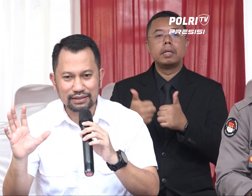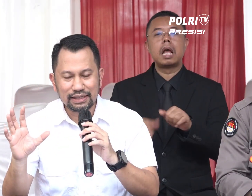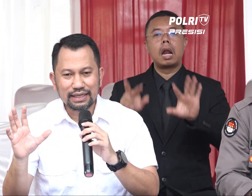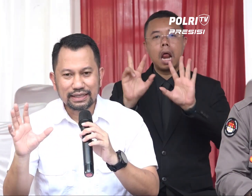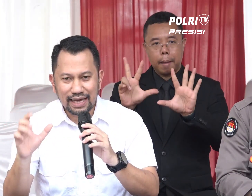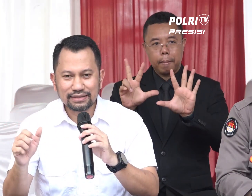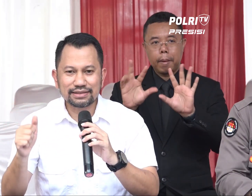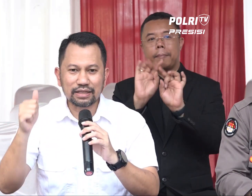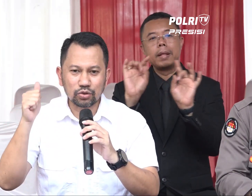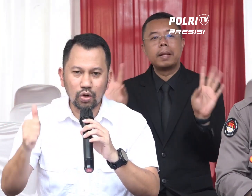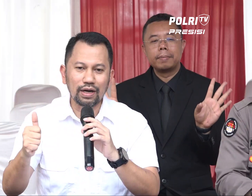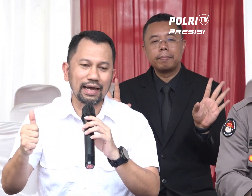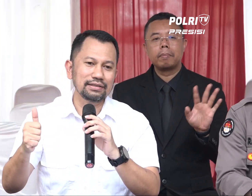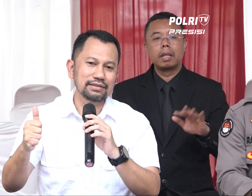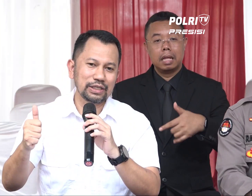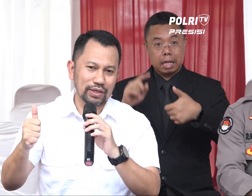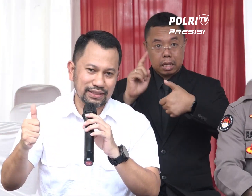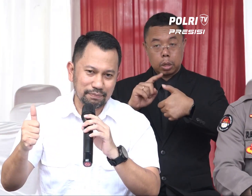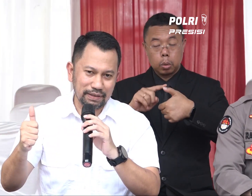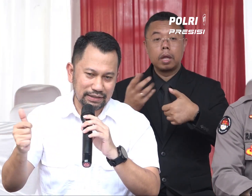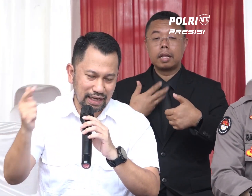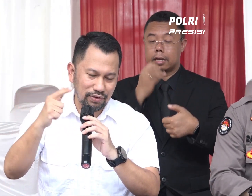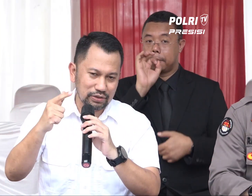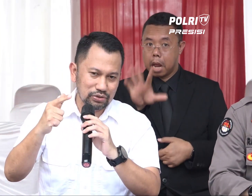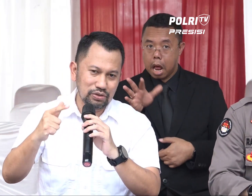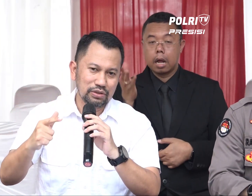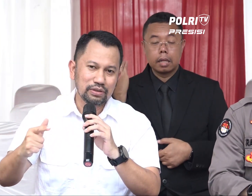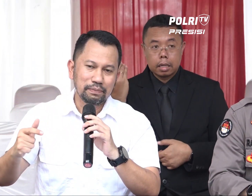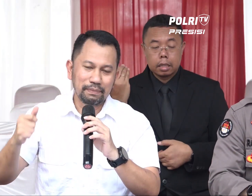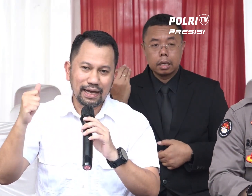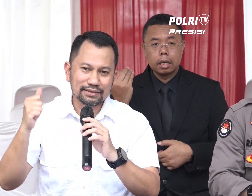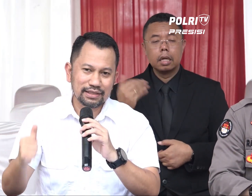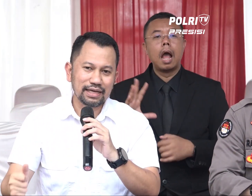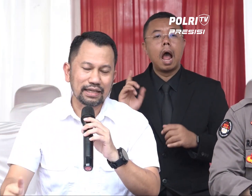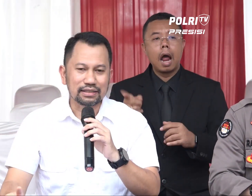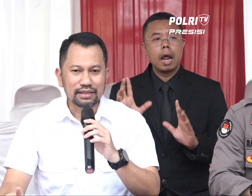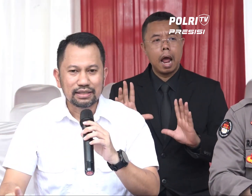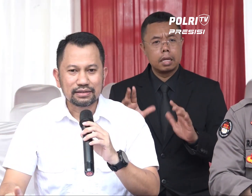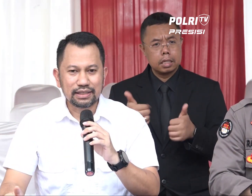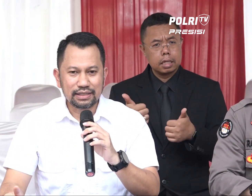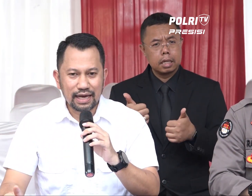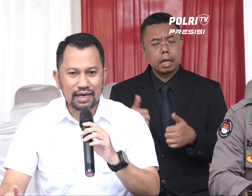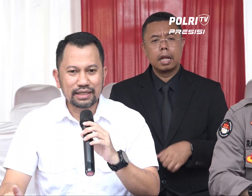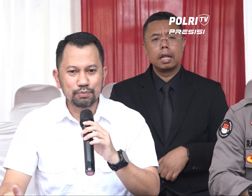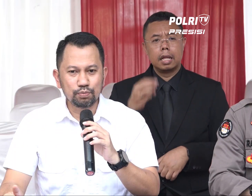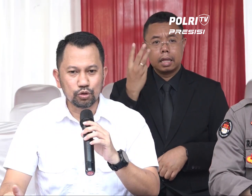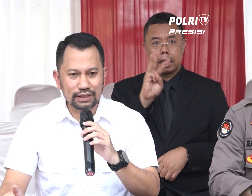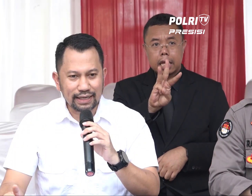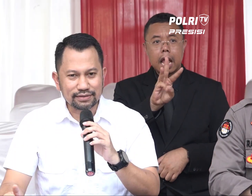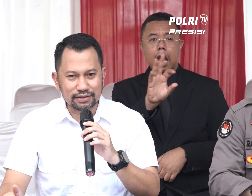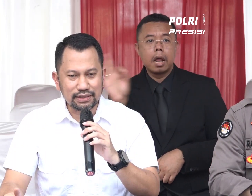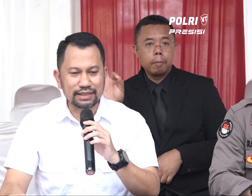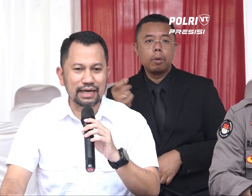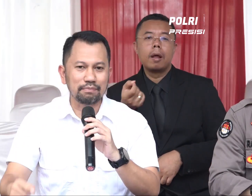olahan yang satu olahan itu yang saya sampaikan di awal itu menghasilkan 3.000